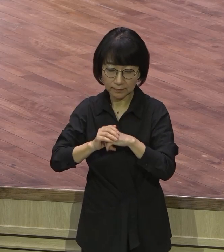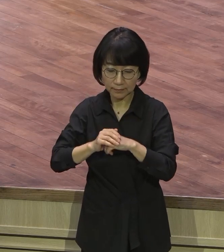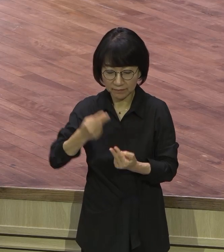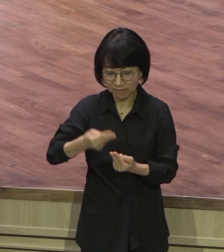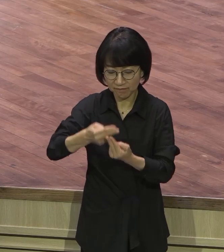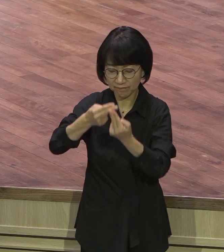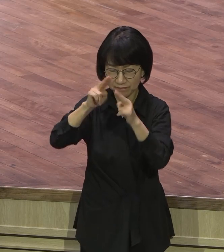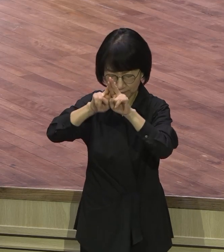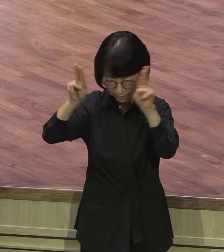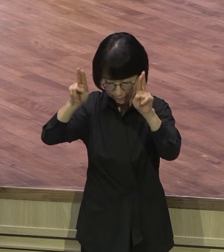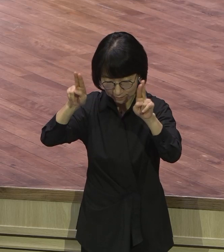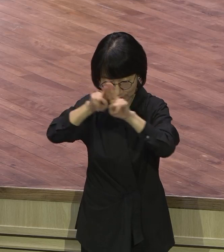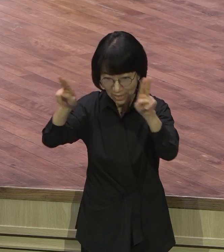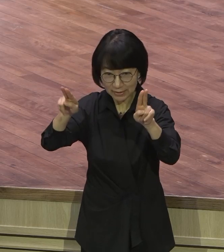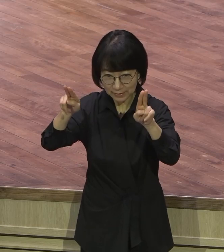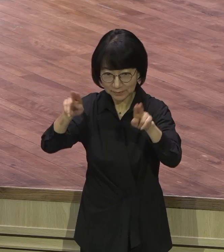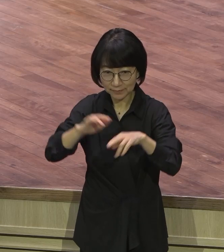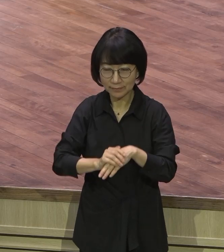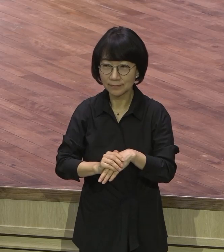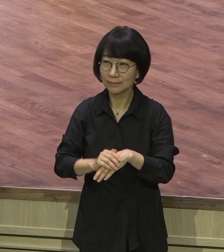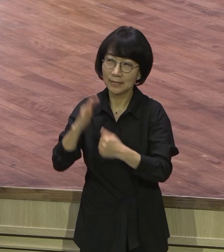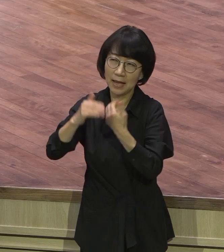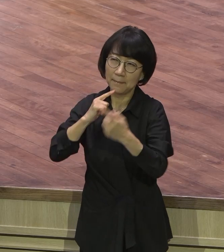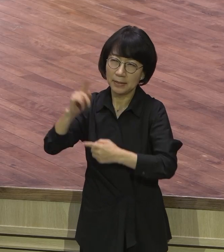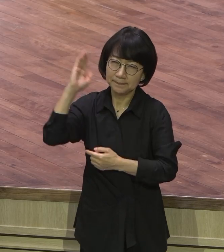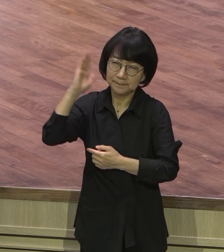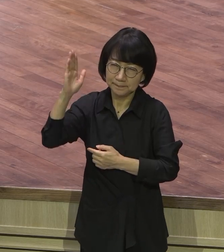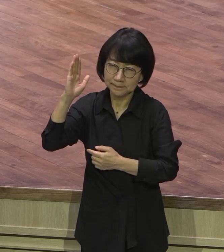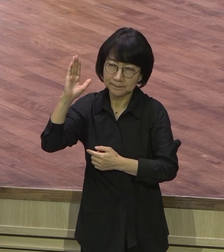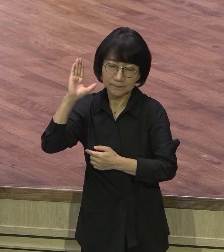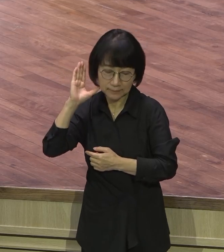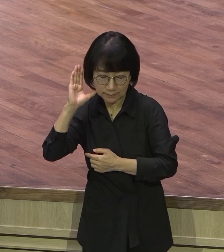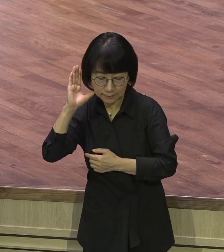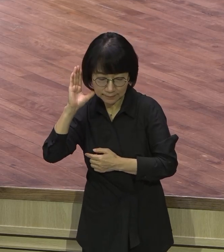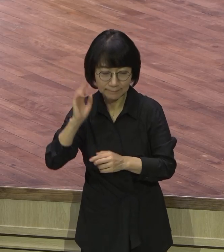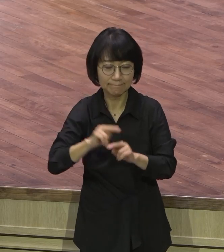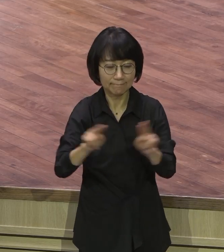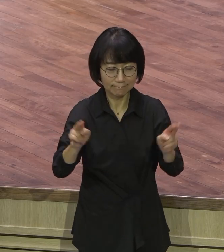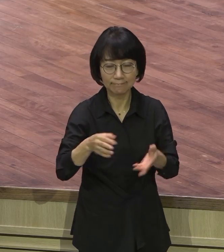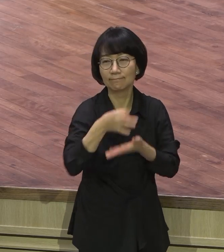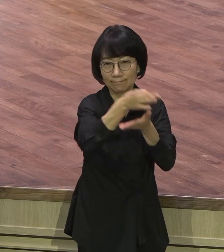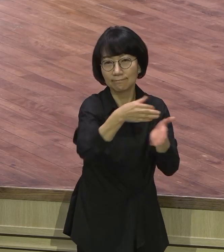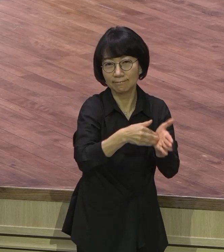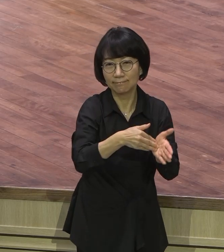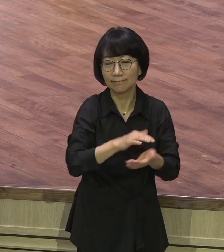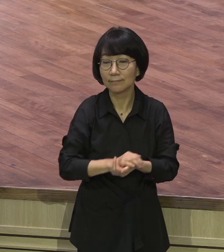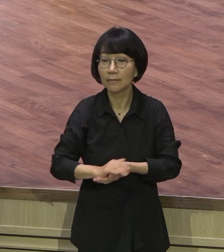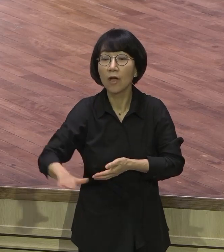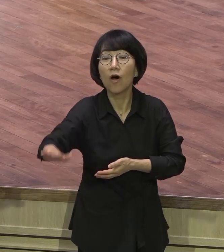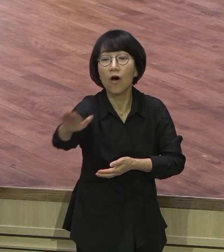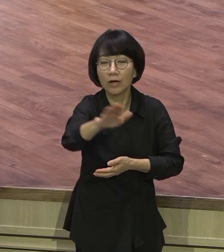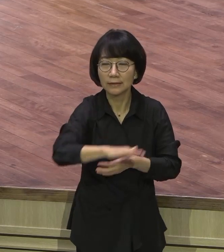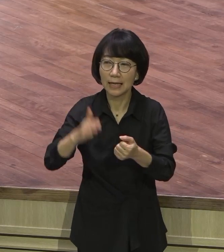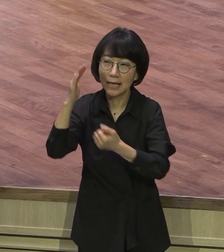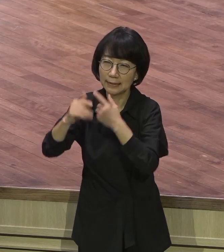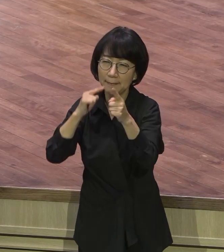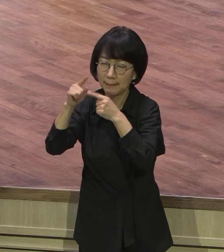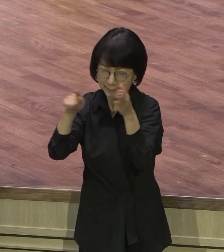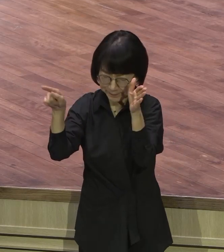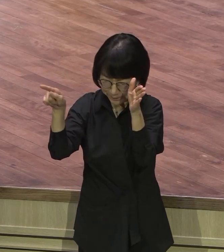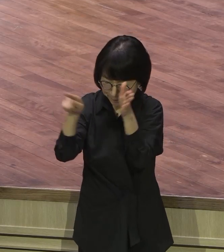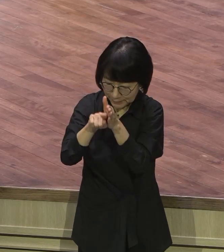하나님 말씀을 듣고 여러분 말씀에 의지해서 금을 내리시기 바랍니다